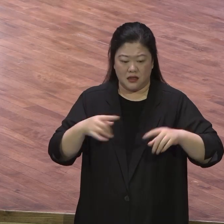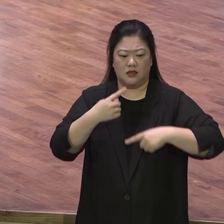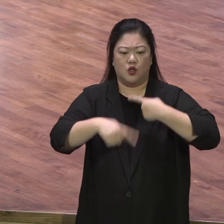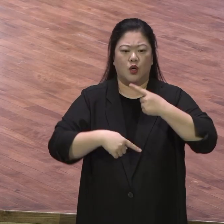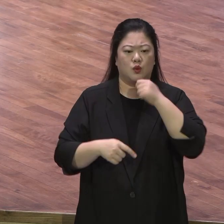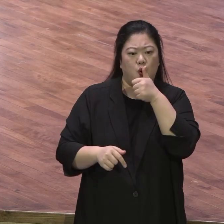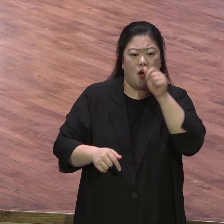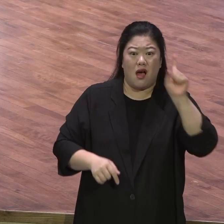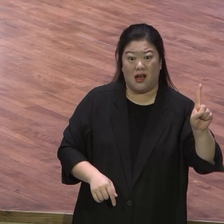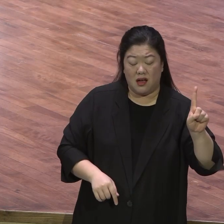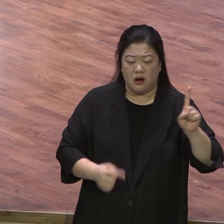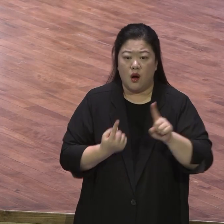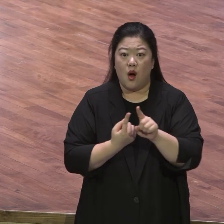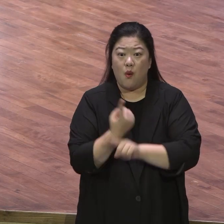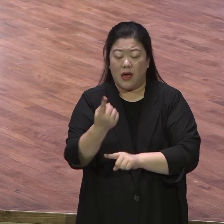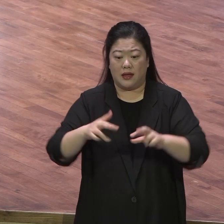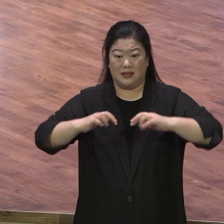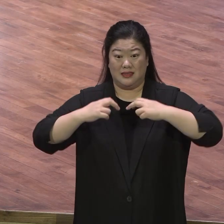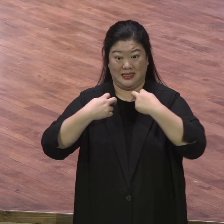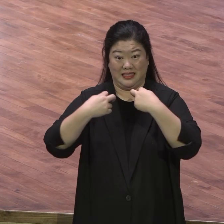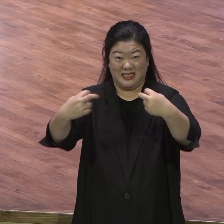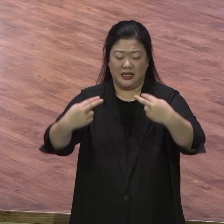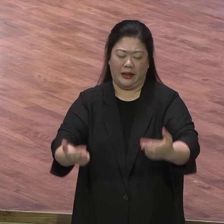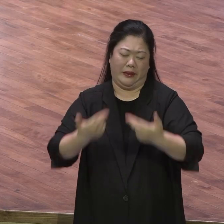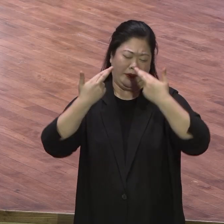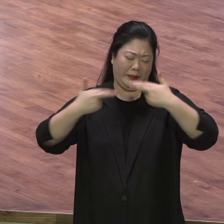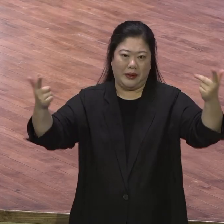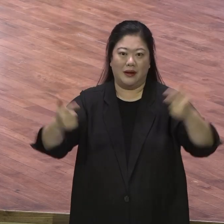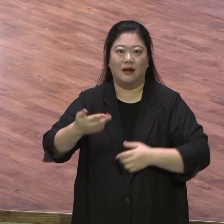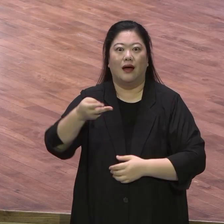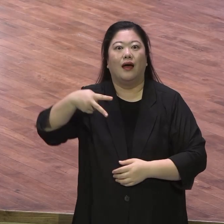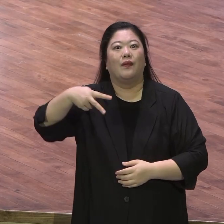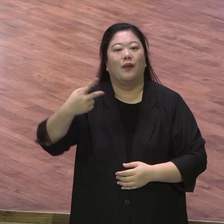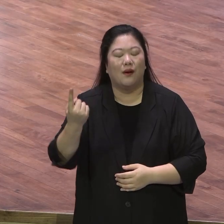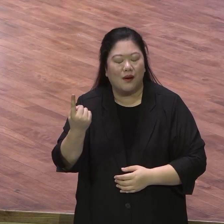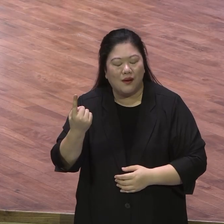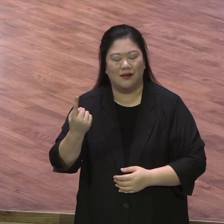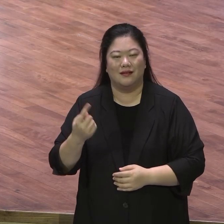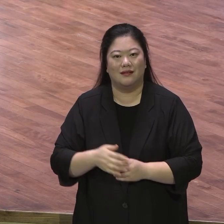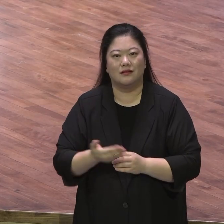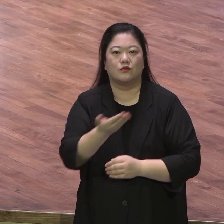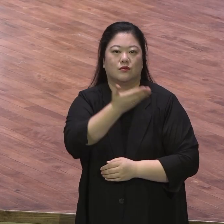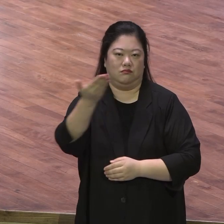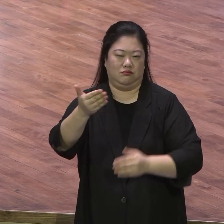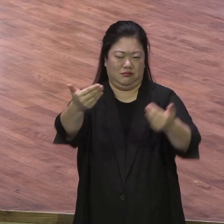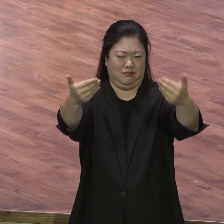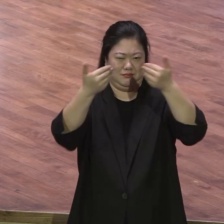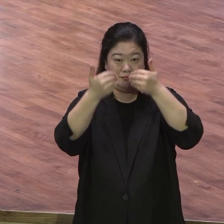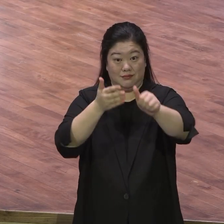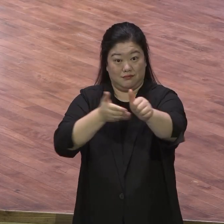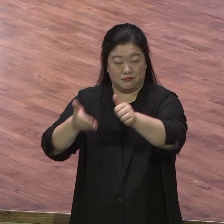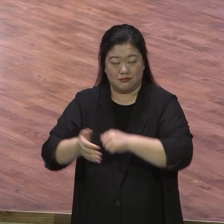설교하는데 집중하시기 바랍니다. 사단이 이렇게